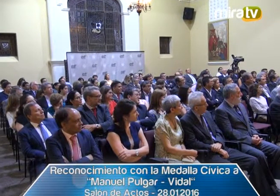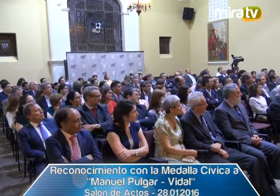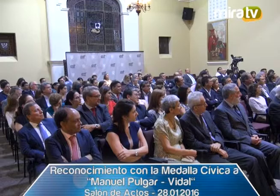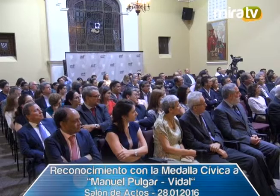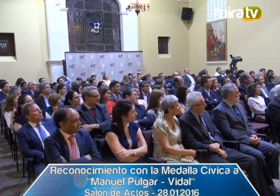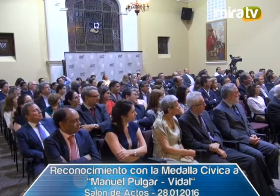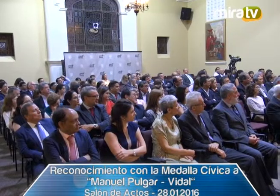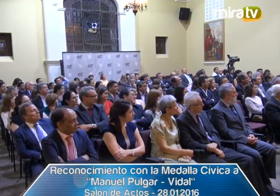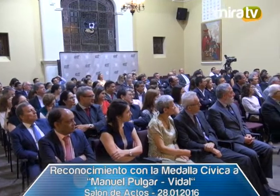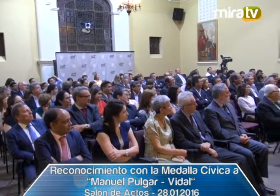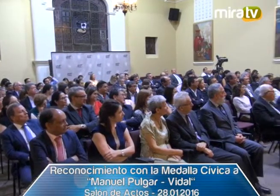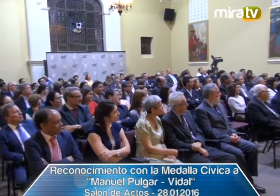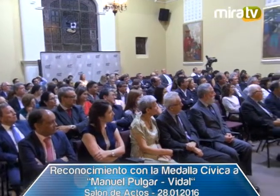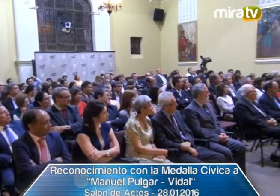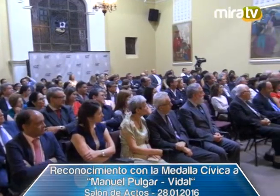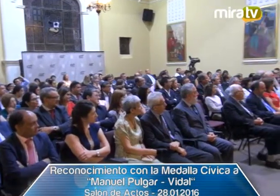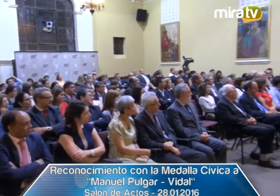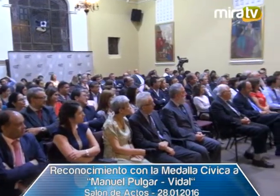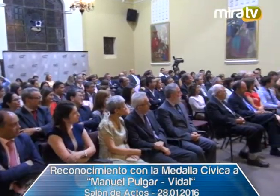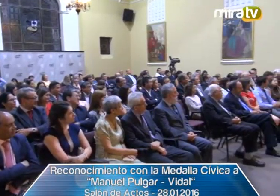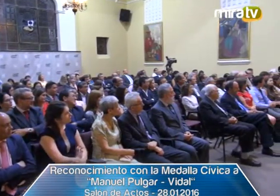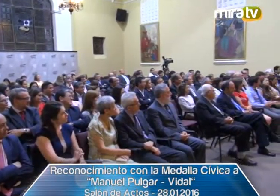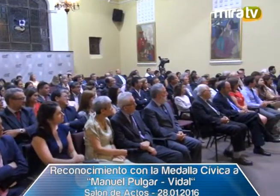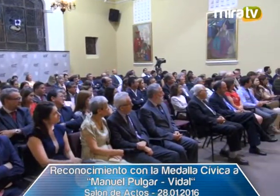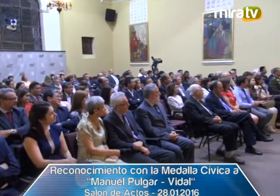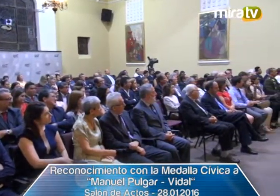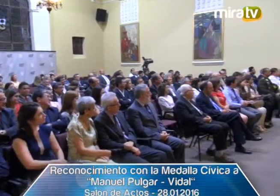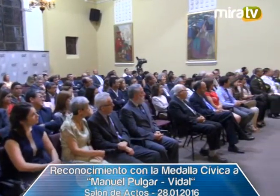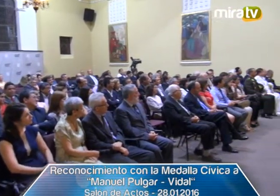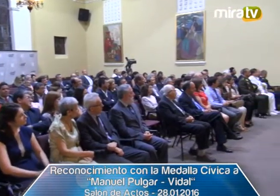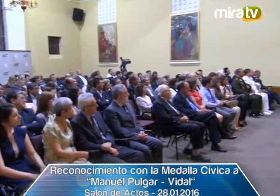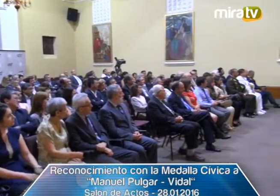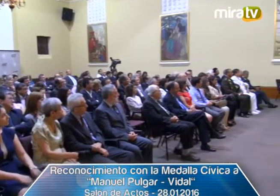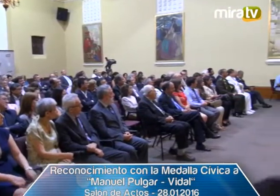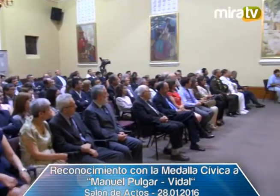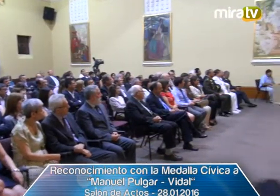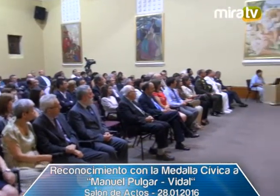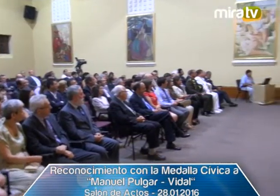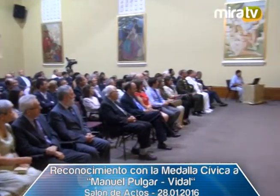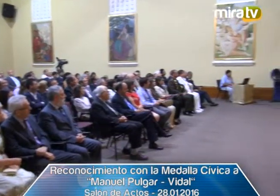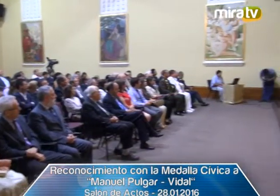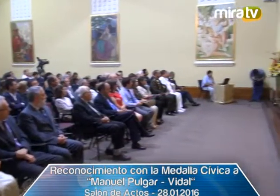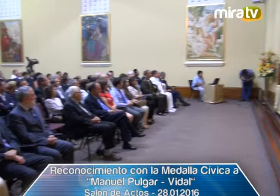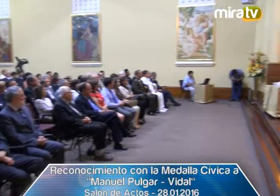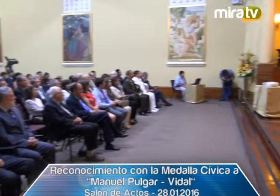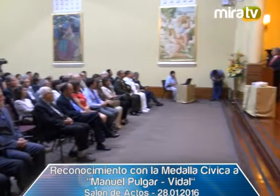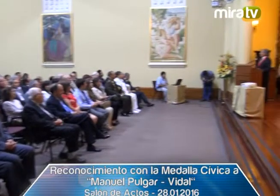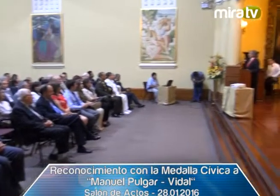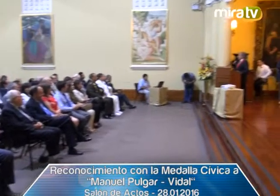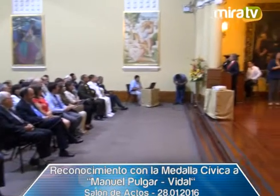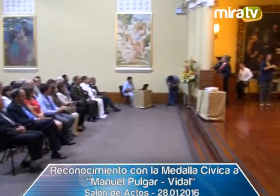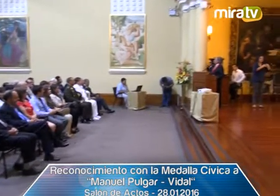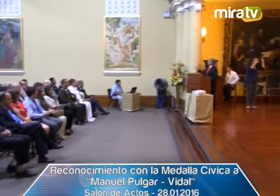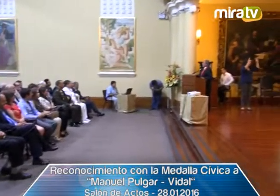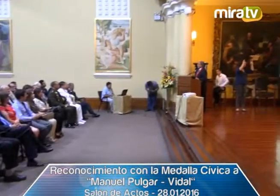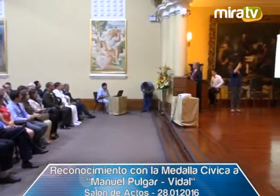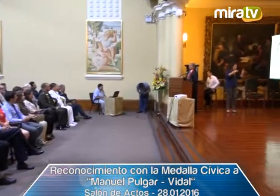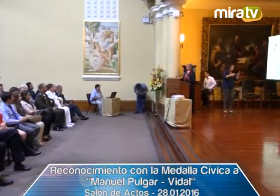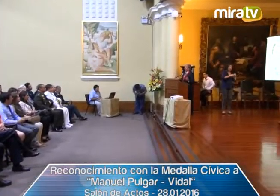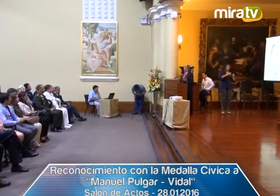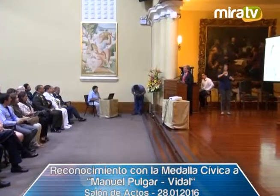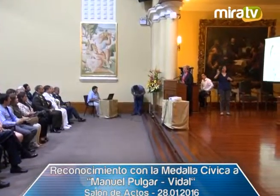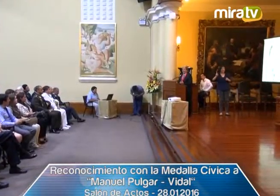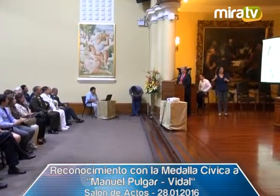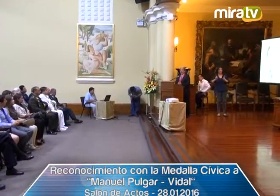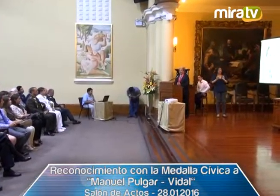de pregrado que me hacían la clase de derecho ambiental divertidísima, porque uno era pro mina y con todo y la otra era pro comunidades